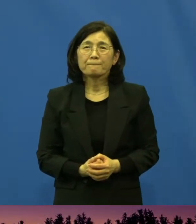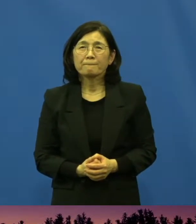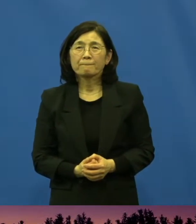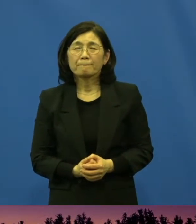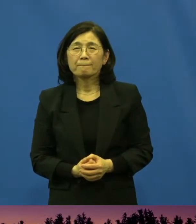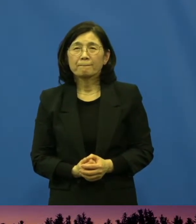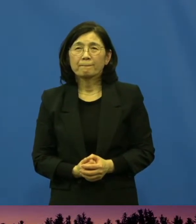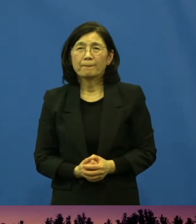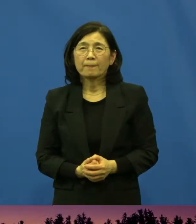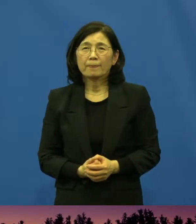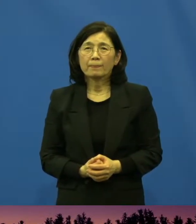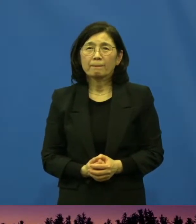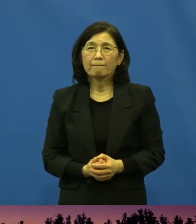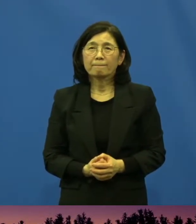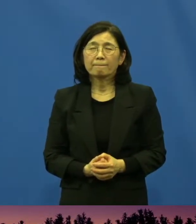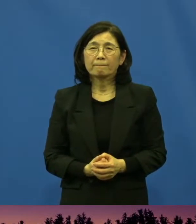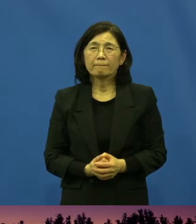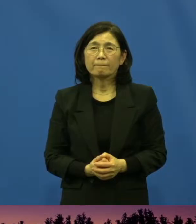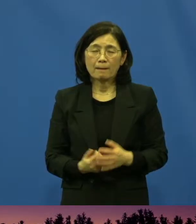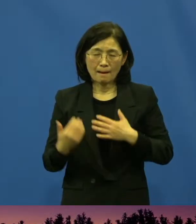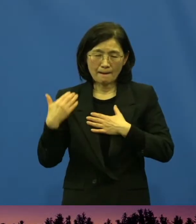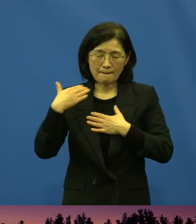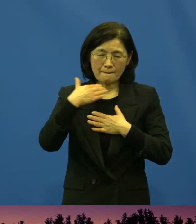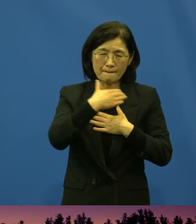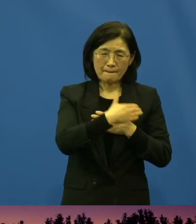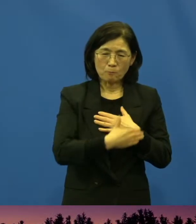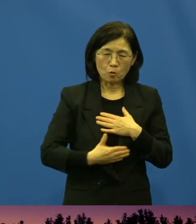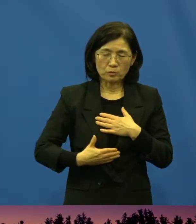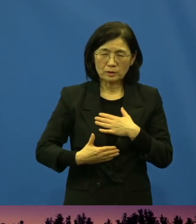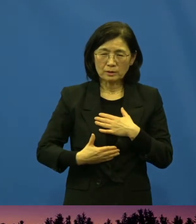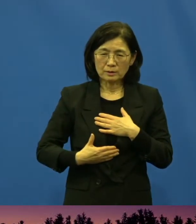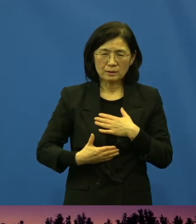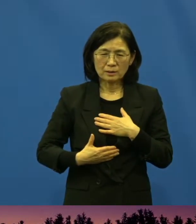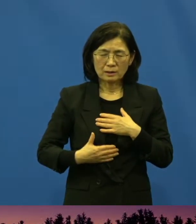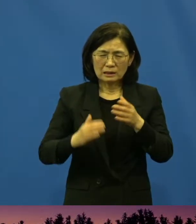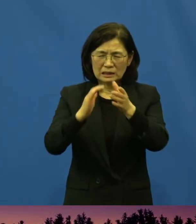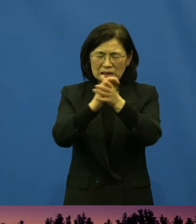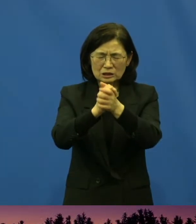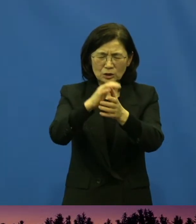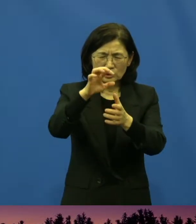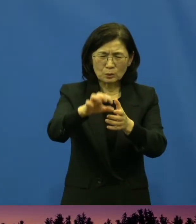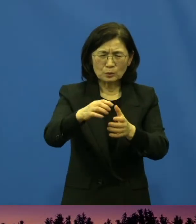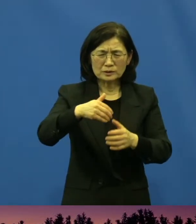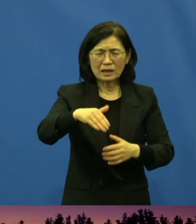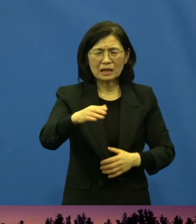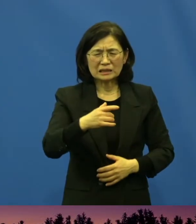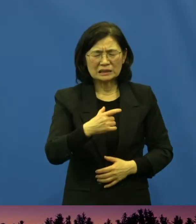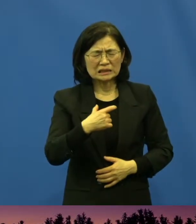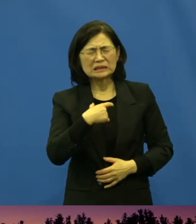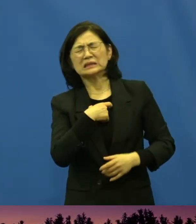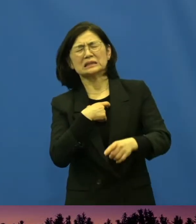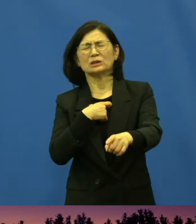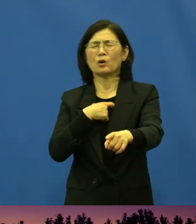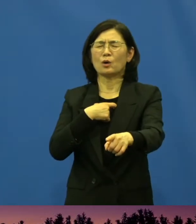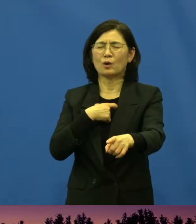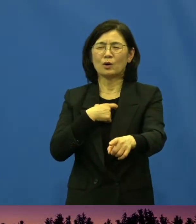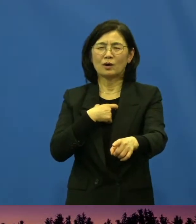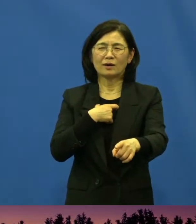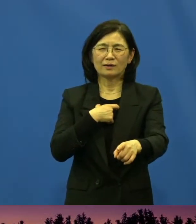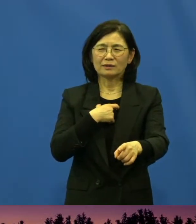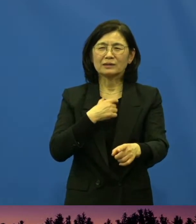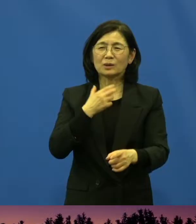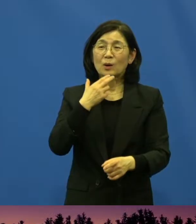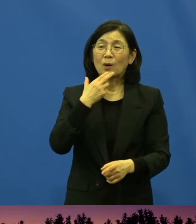몸이 앙탈을 부리지 못해요. 나 안 갈래. 와.